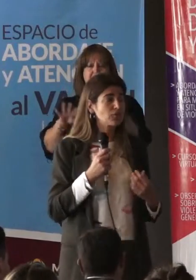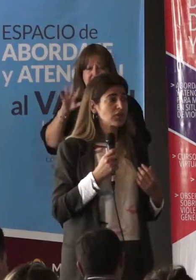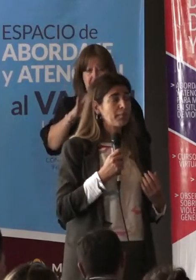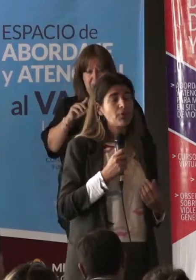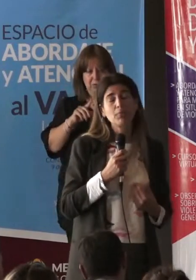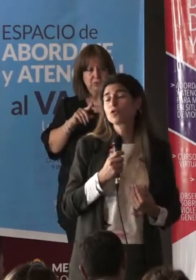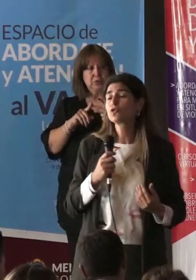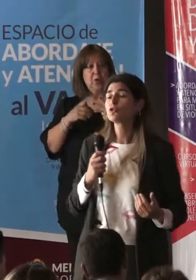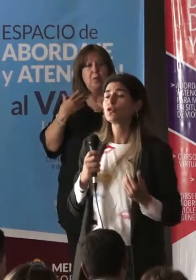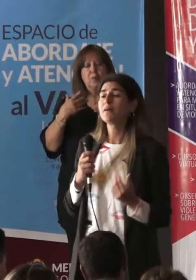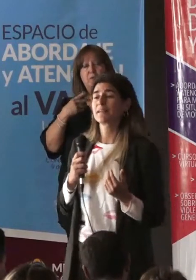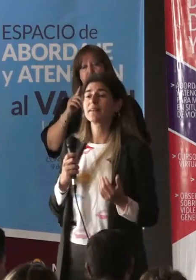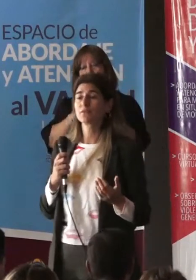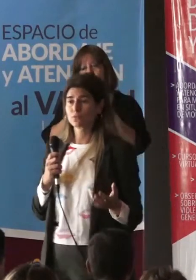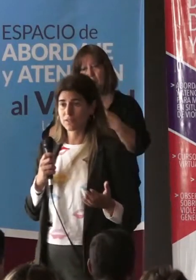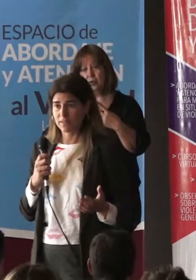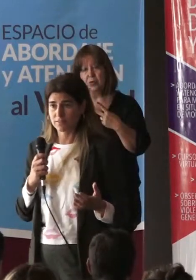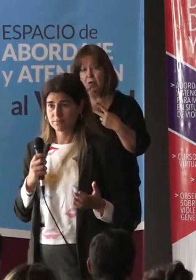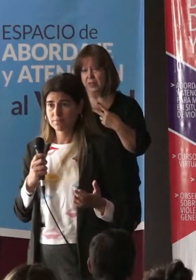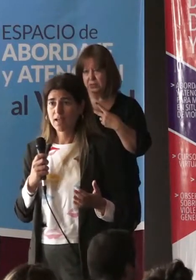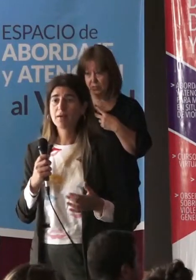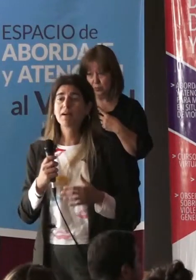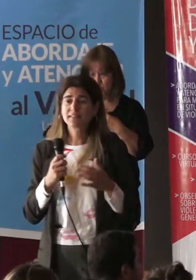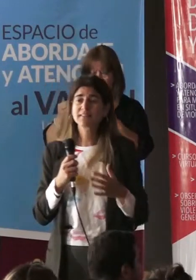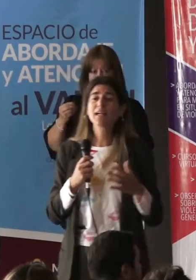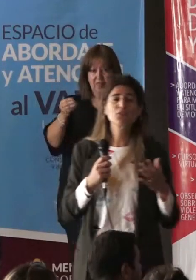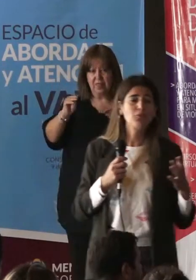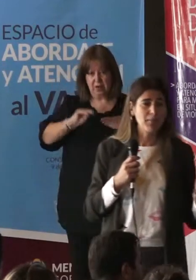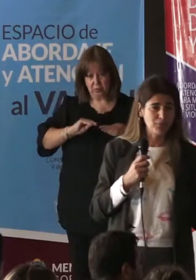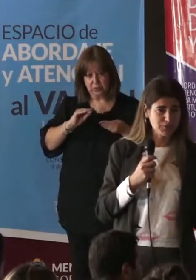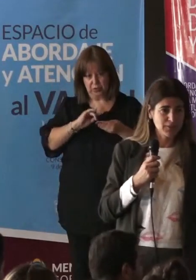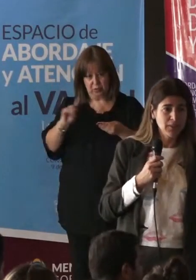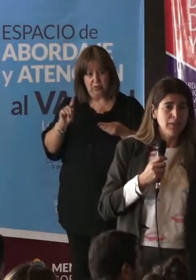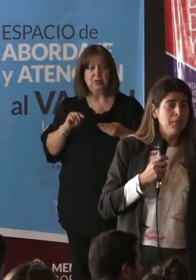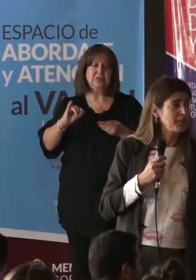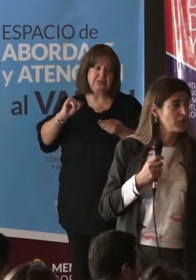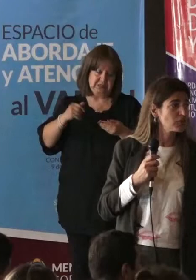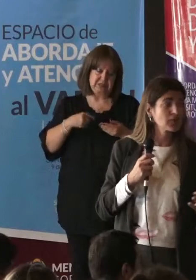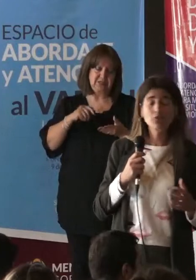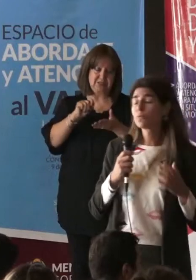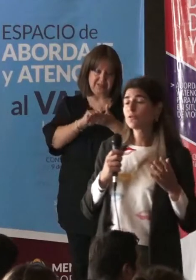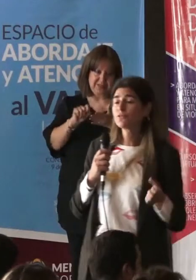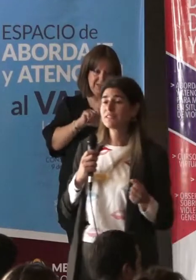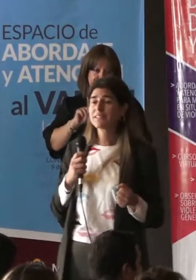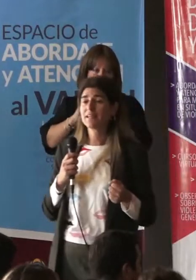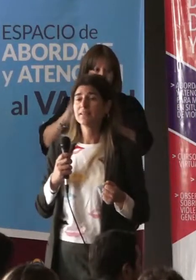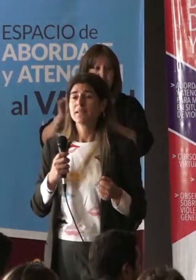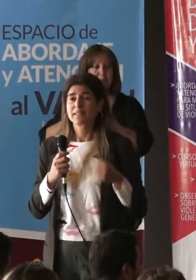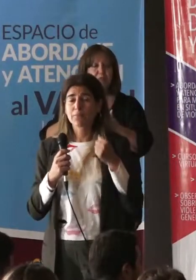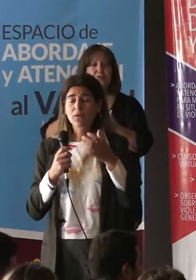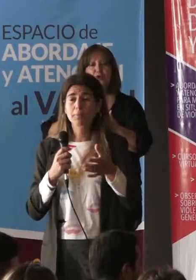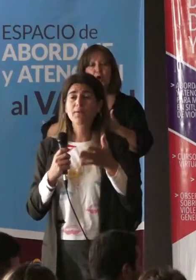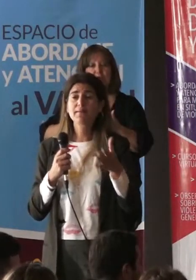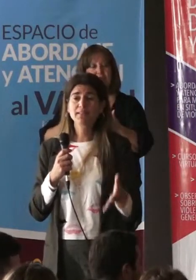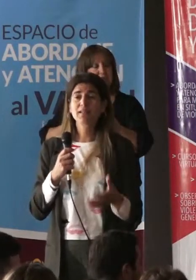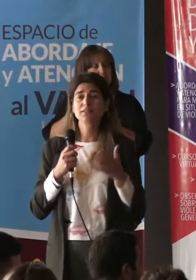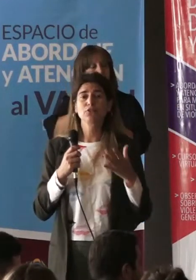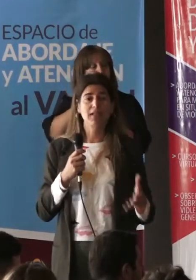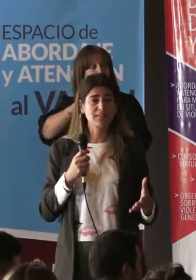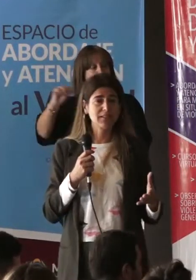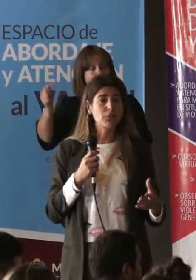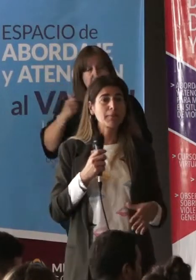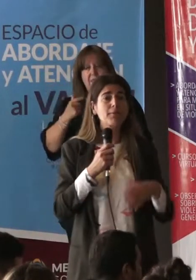que nosotras podemos no tomar denuncias. Además que sí las tomamos, pero nosotros somos una oficina que la mujer puede